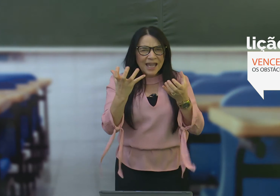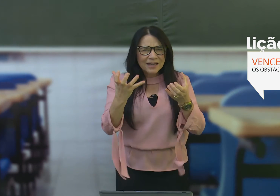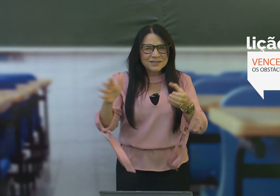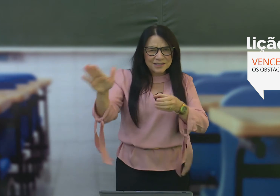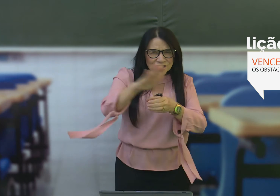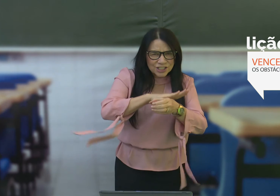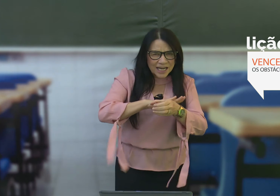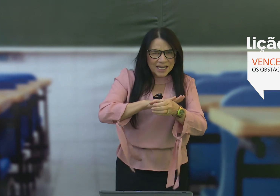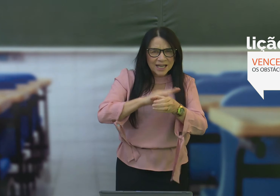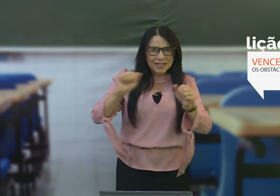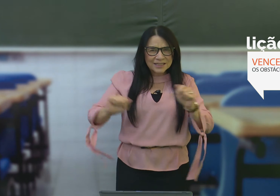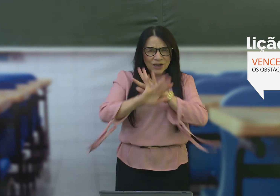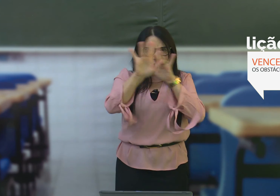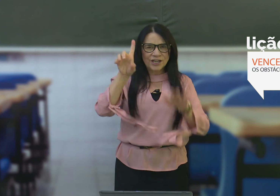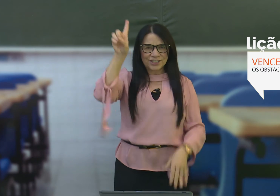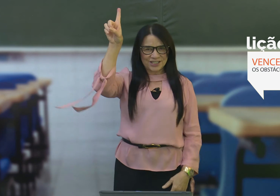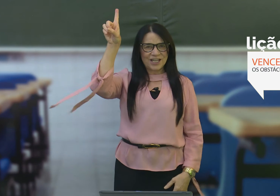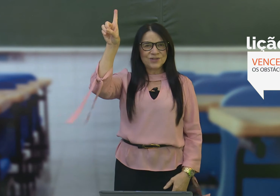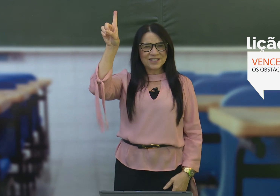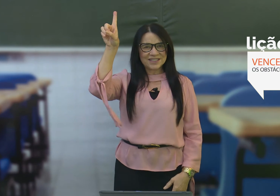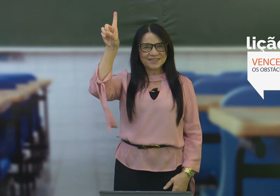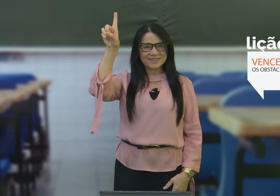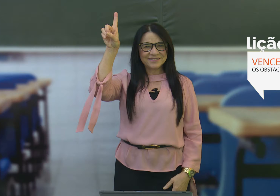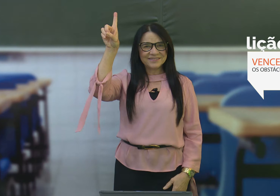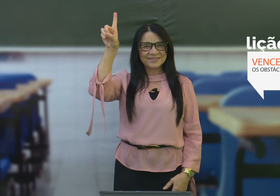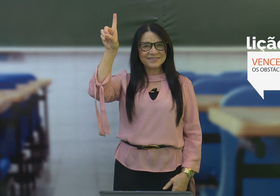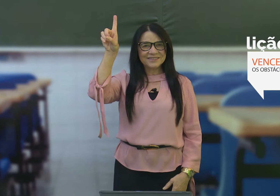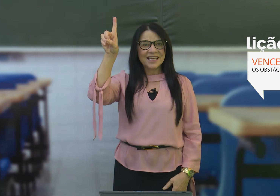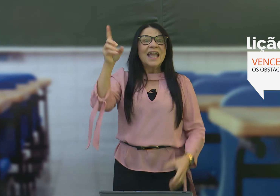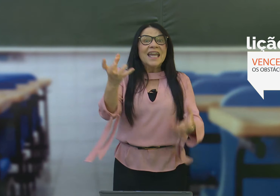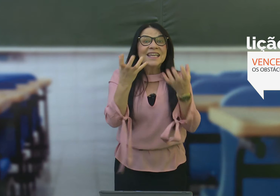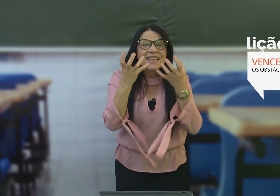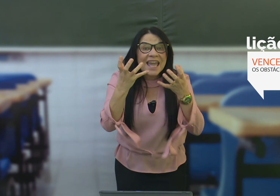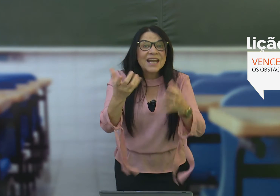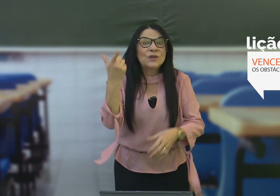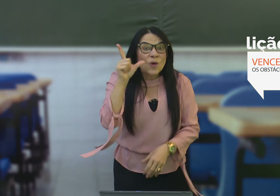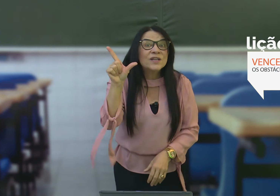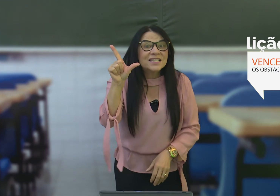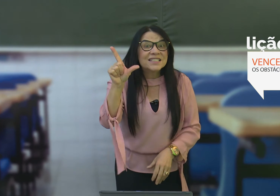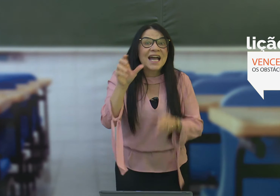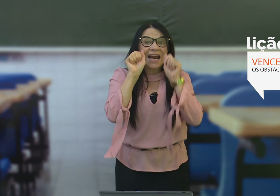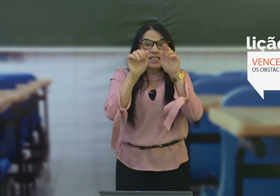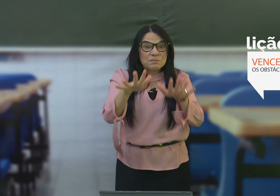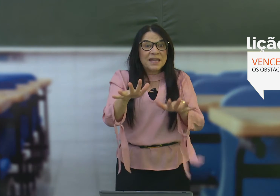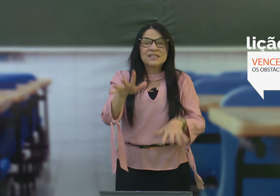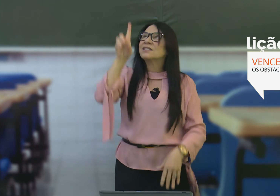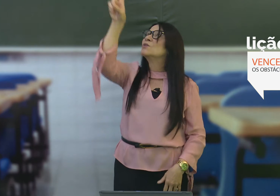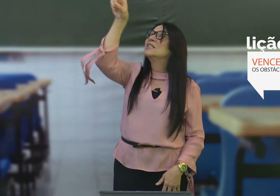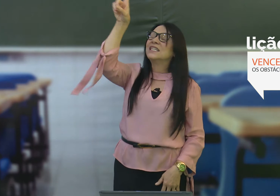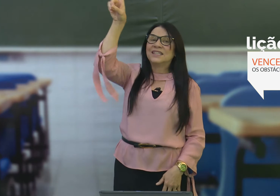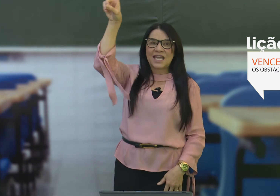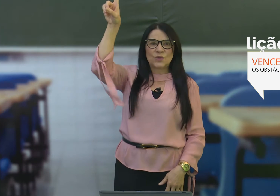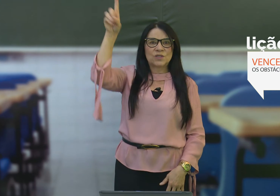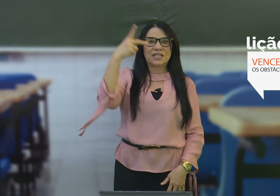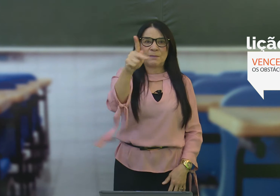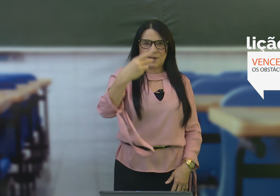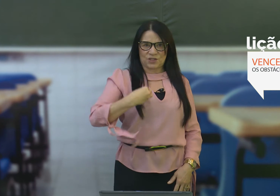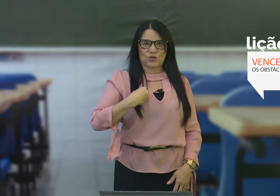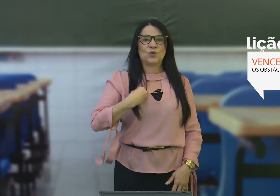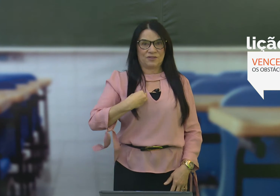Quer ser cheia da glória de Deus? Quer conquistar as bênçãos que Deus tem para a sua